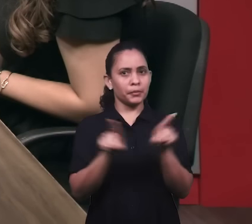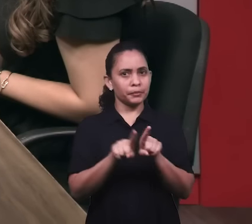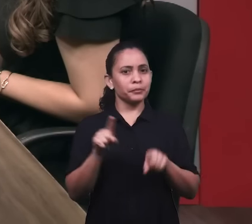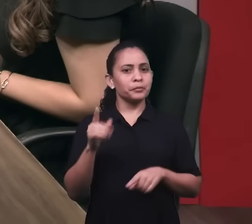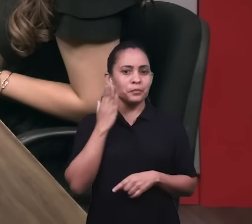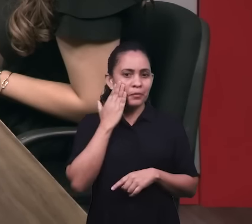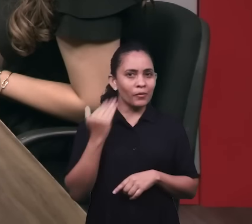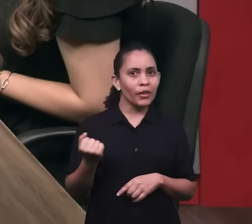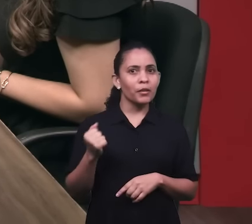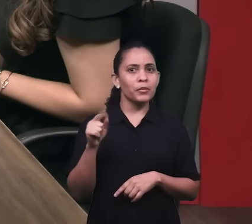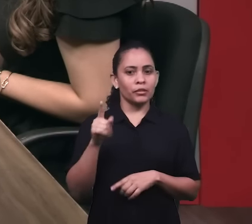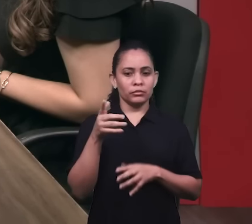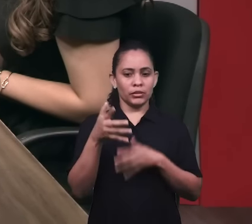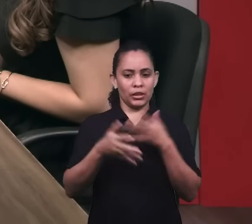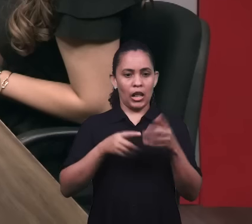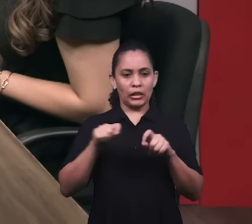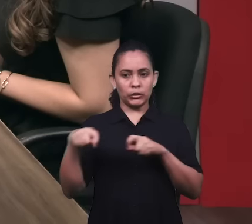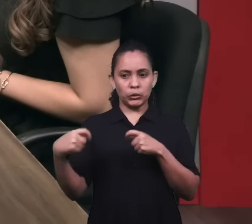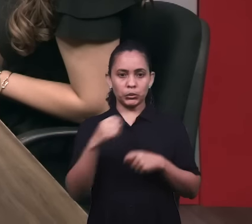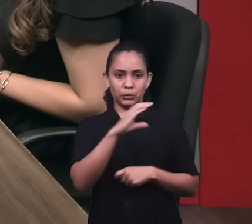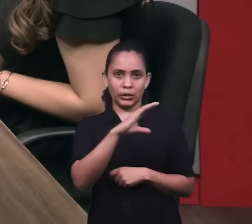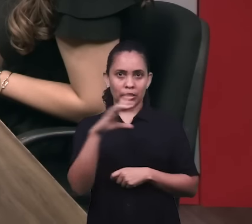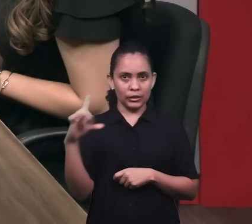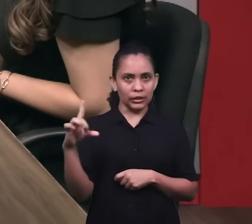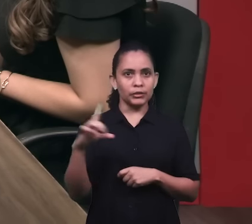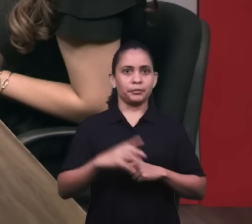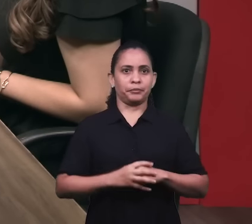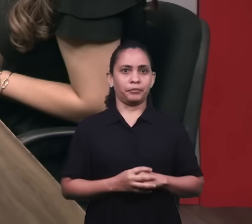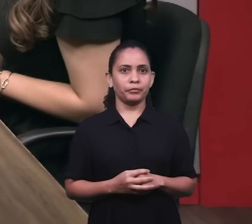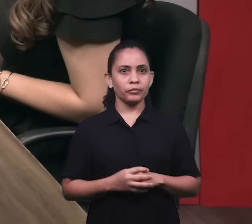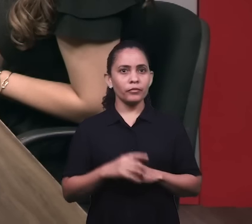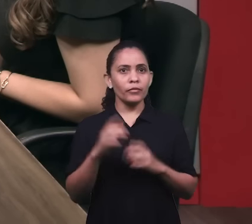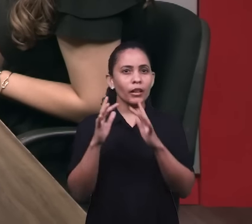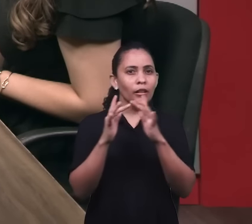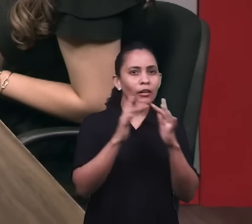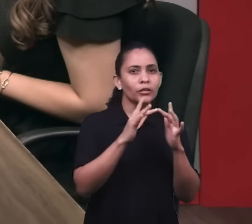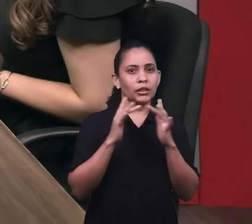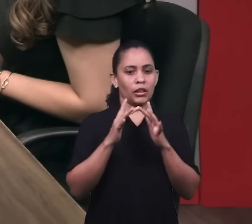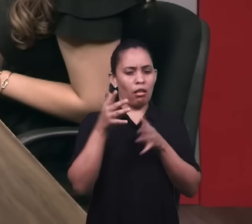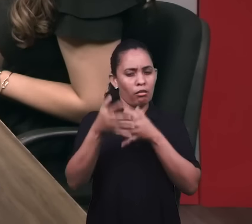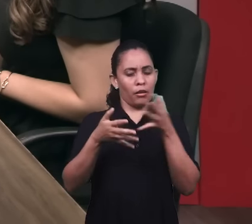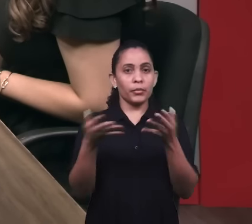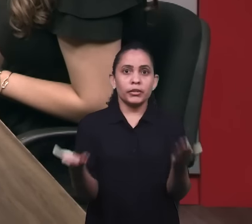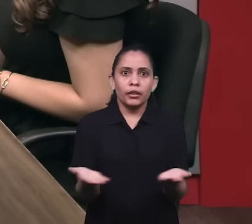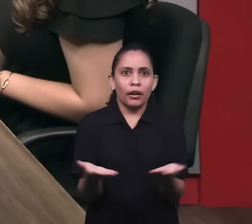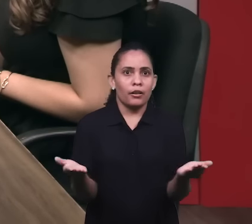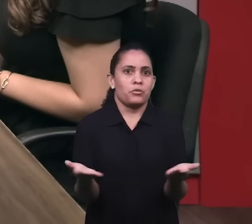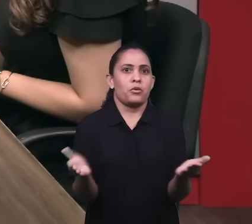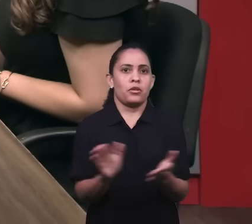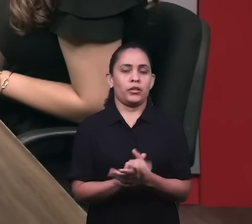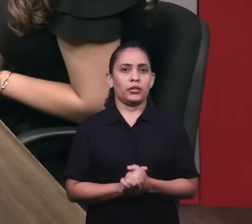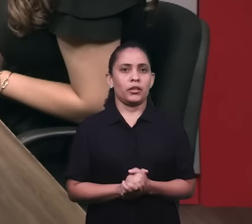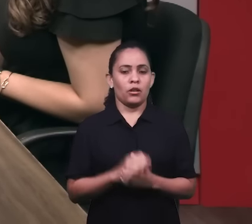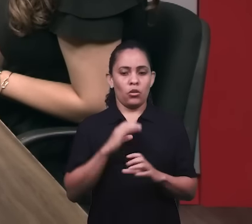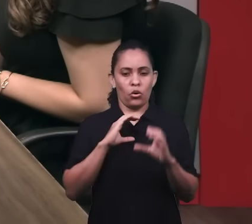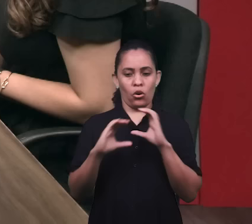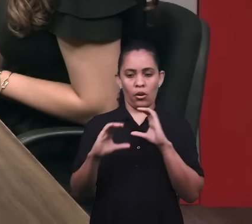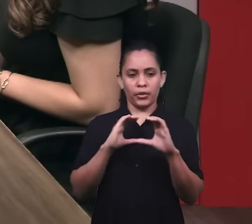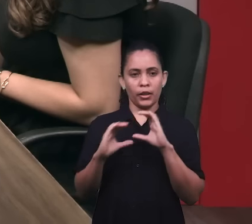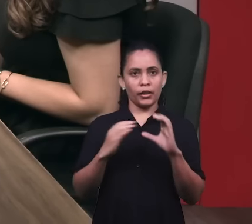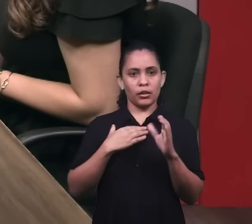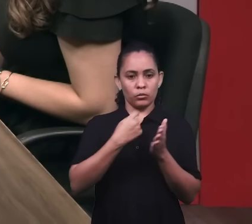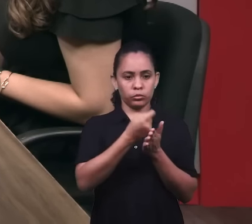que a gente sabe que a sinalização é bem classificador, Exatamente. né? Ele está tendo contato com Libras agora. Olha só. A comunicação dele é